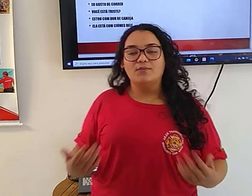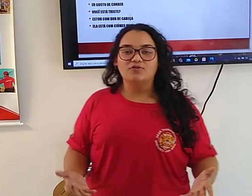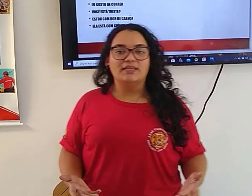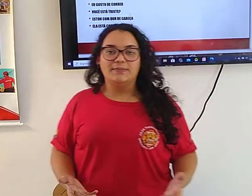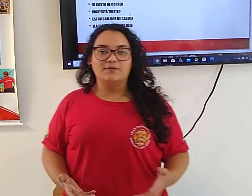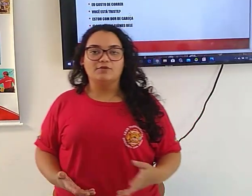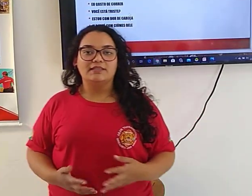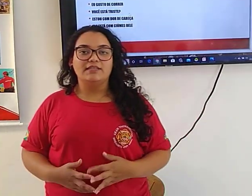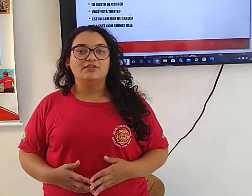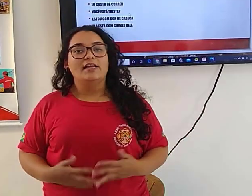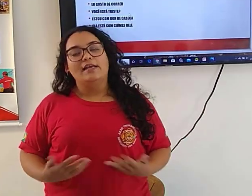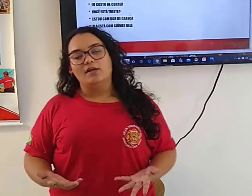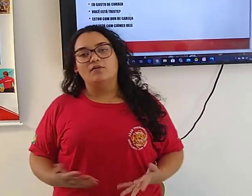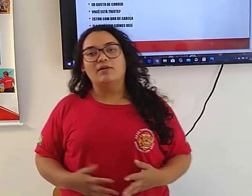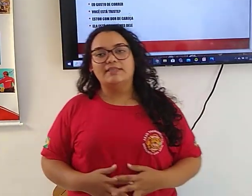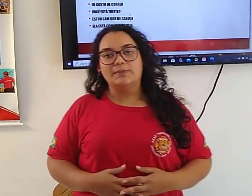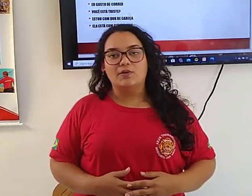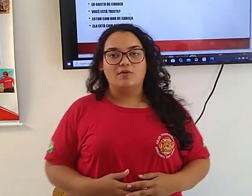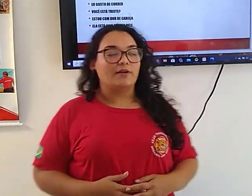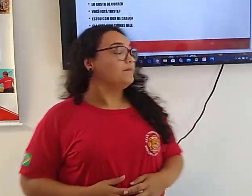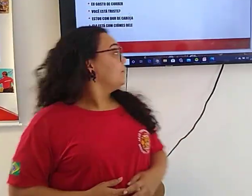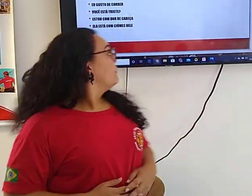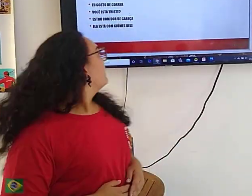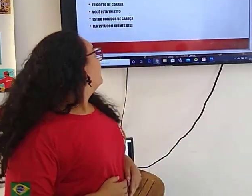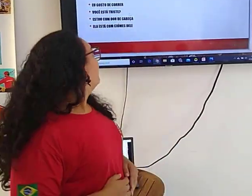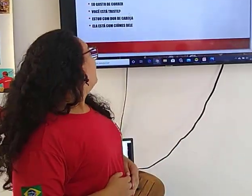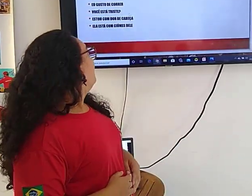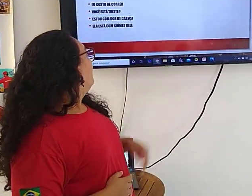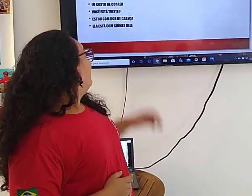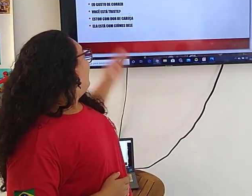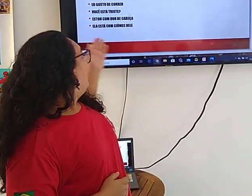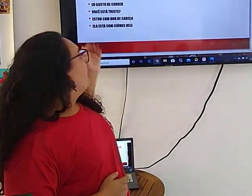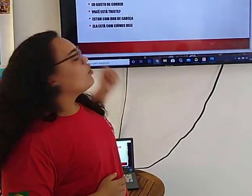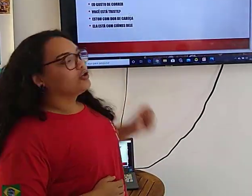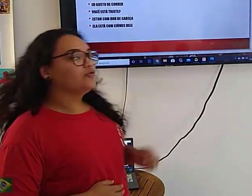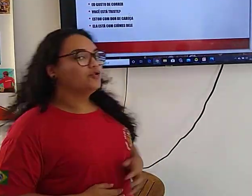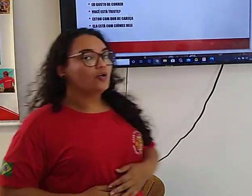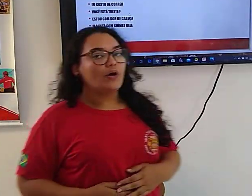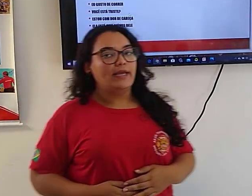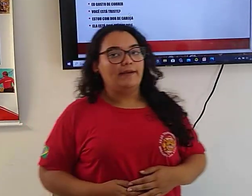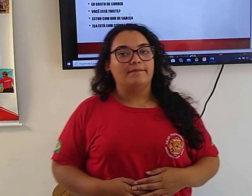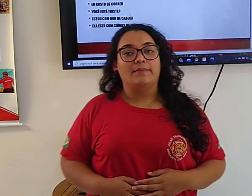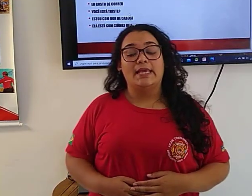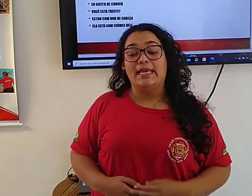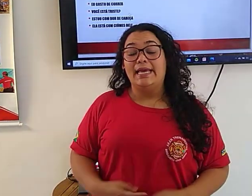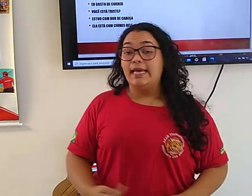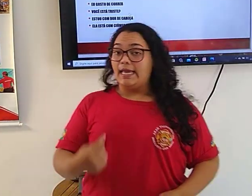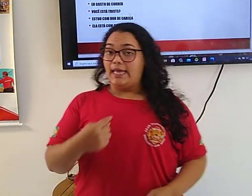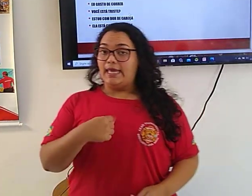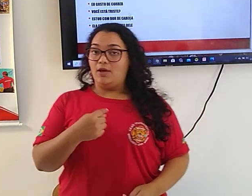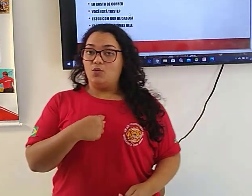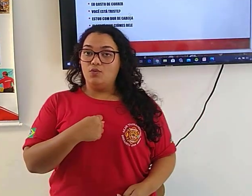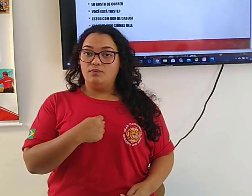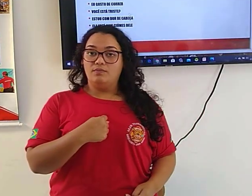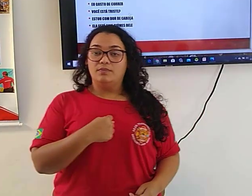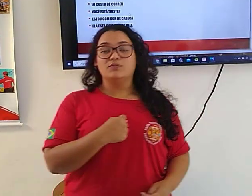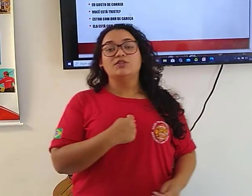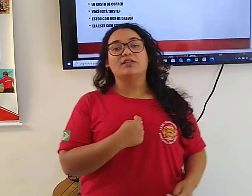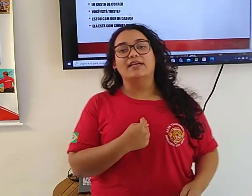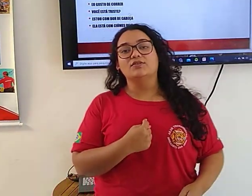demonstrei para vocês. E eu vou dar um exemplo agora. Eu gosto de correr. Eu, não se esqueçam que